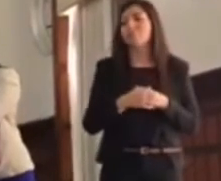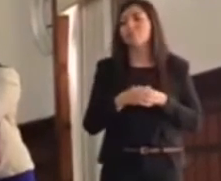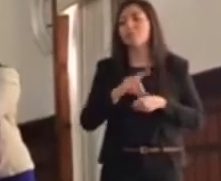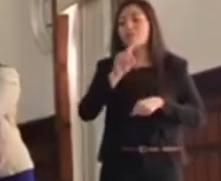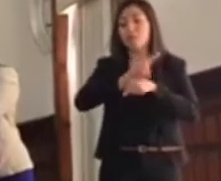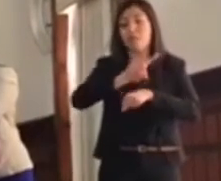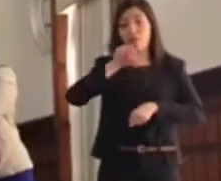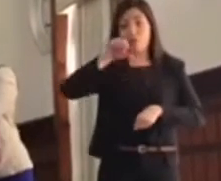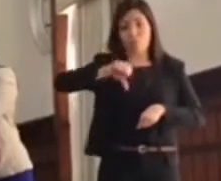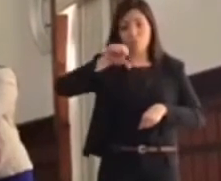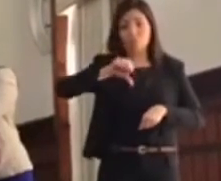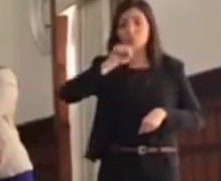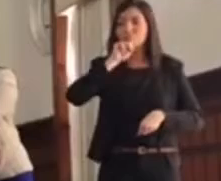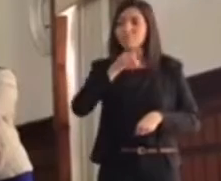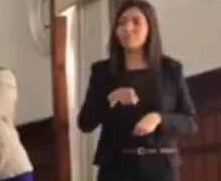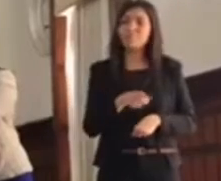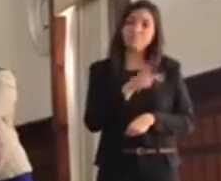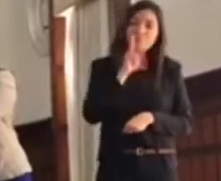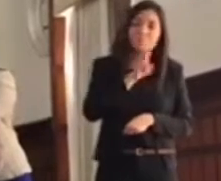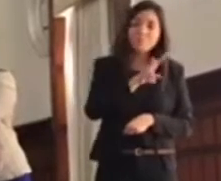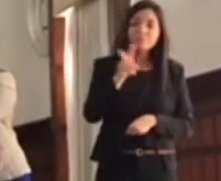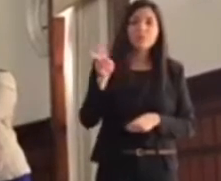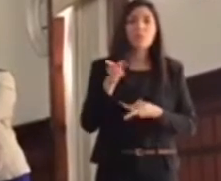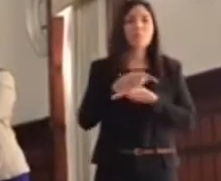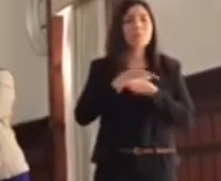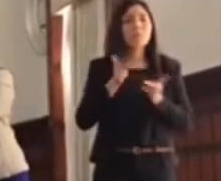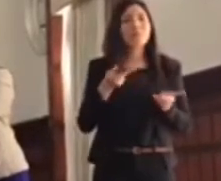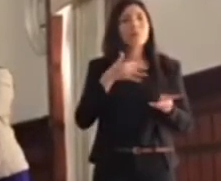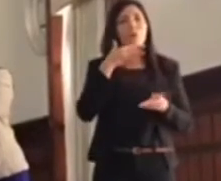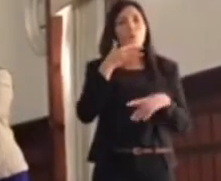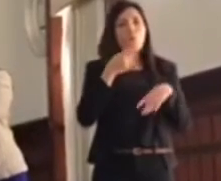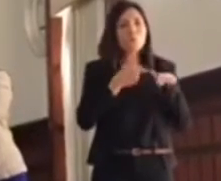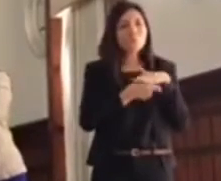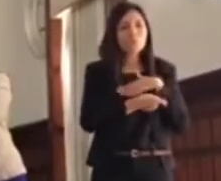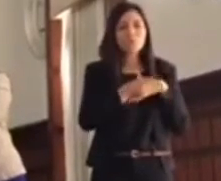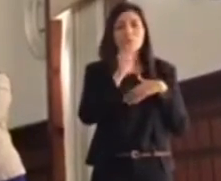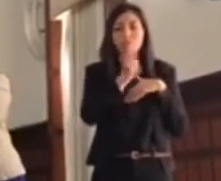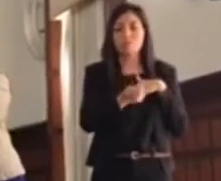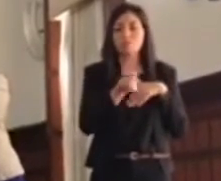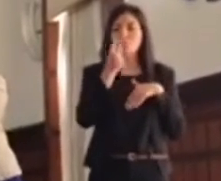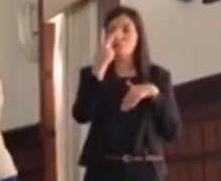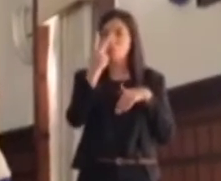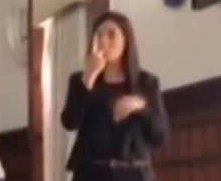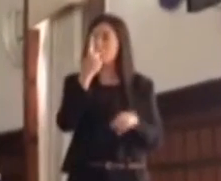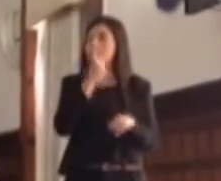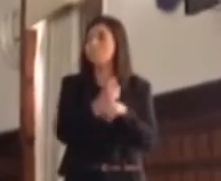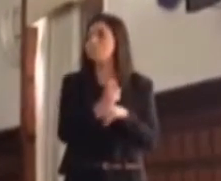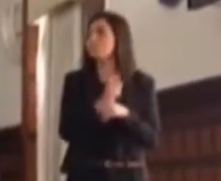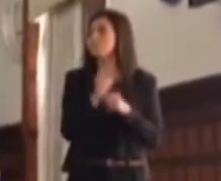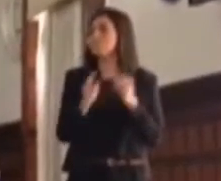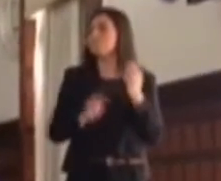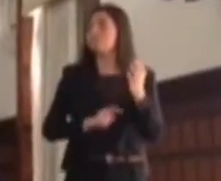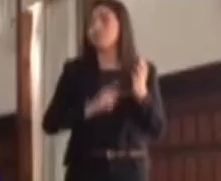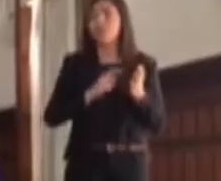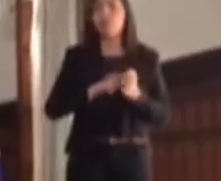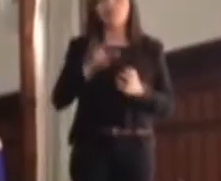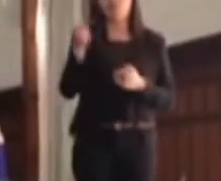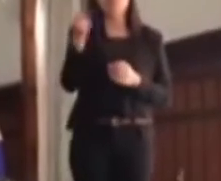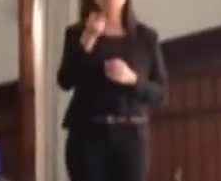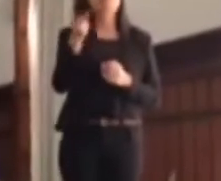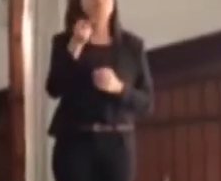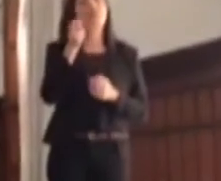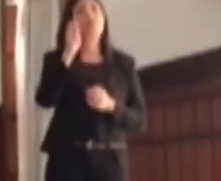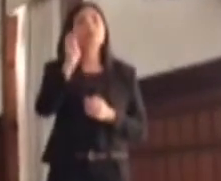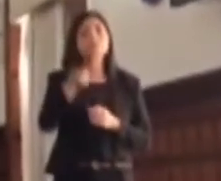de hoy, la pobreza y la corrupción son dos males que alimentan las